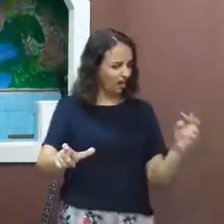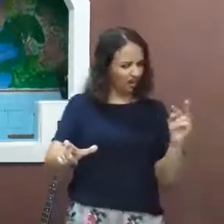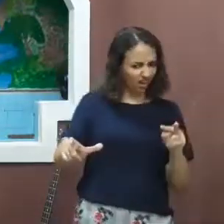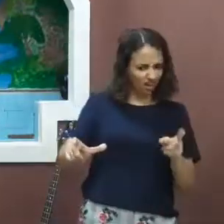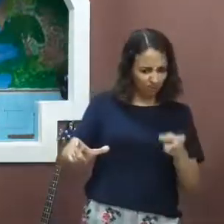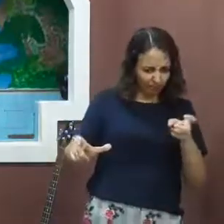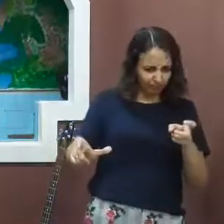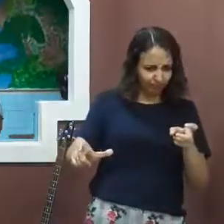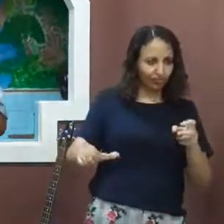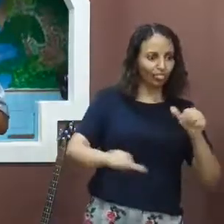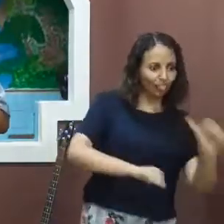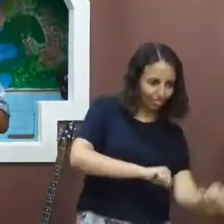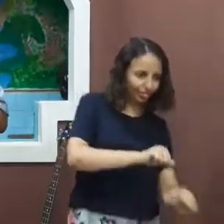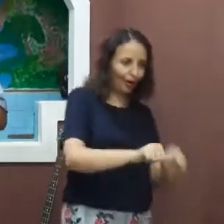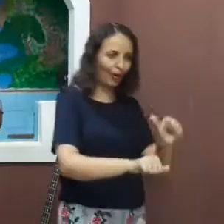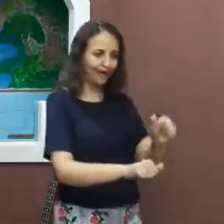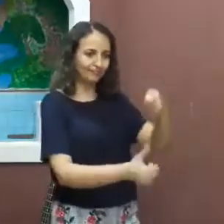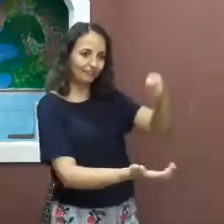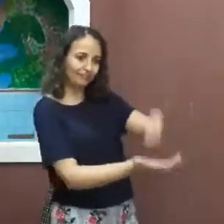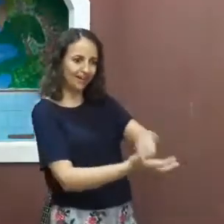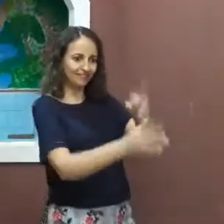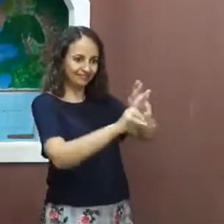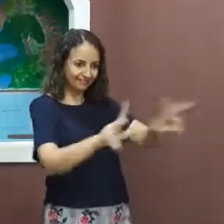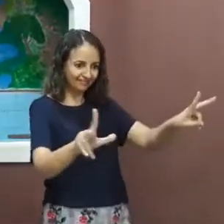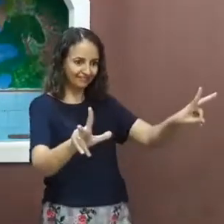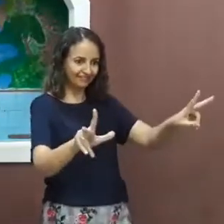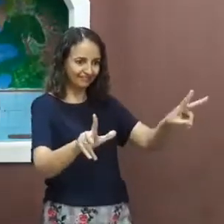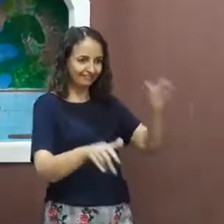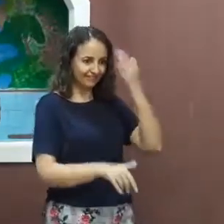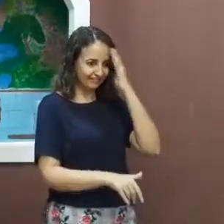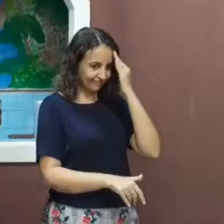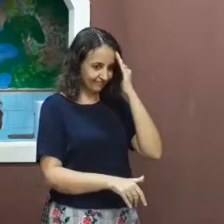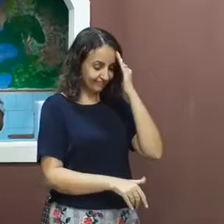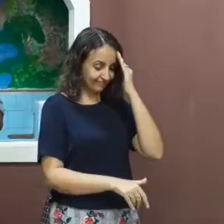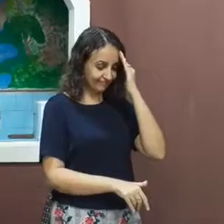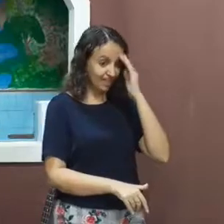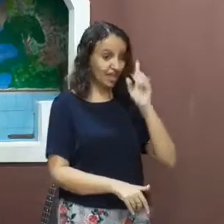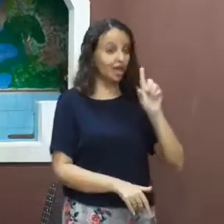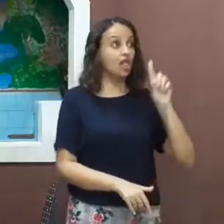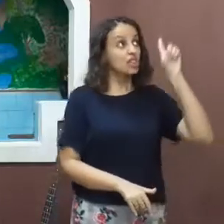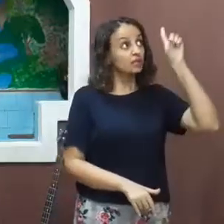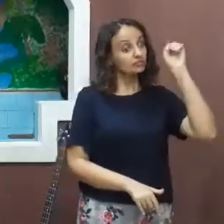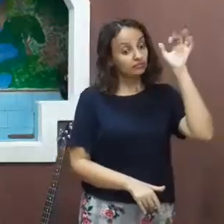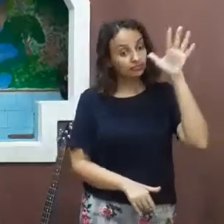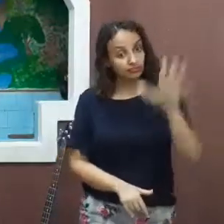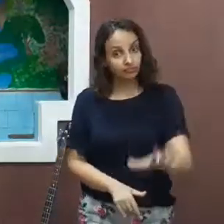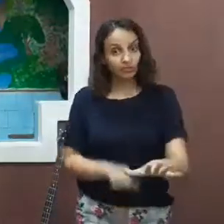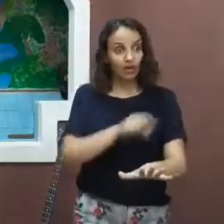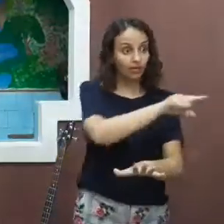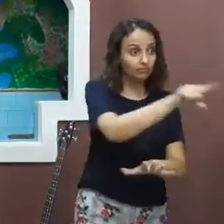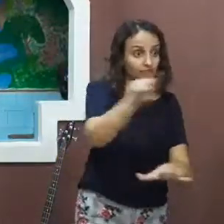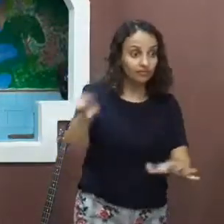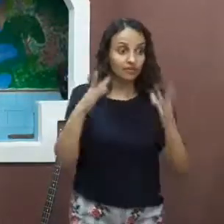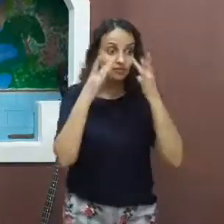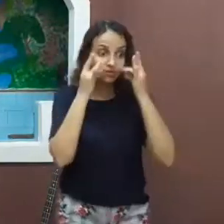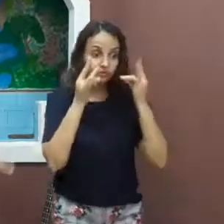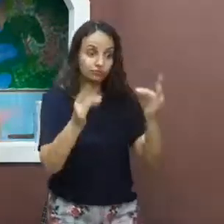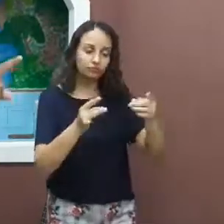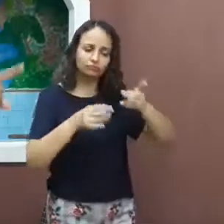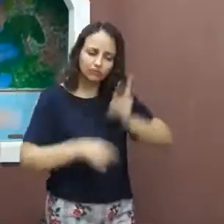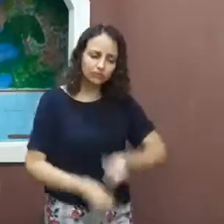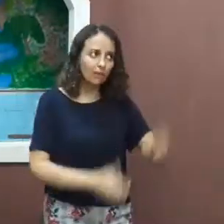ele era temente ao Senhor. Então aqui nós atiramos uma grande lição: seja temente ao Senhor, não importa o que